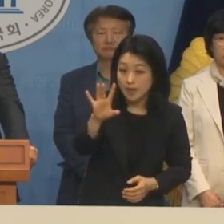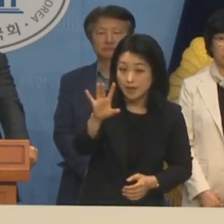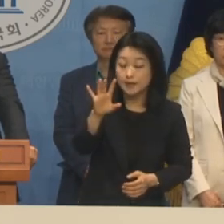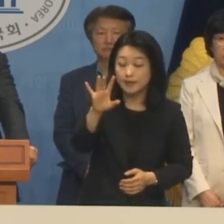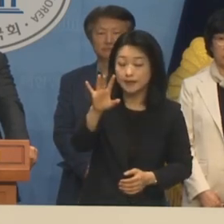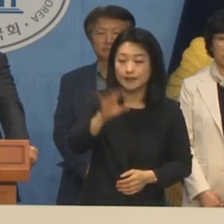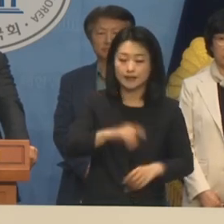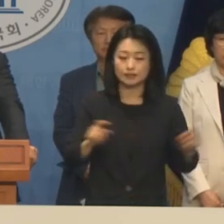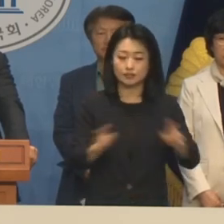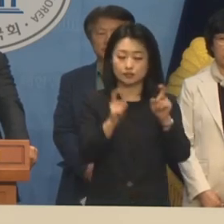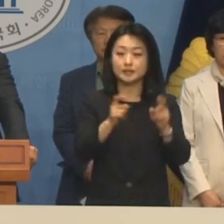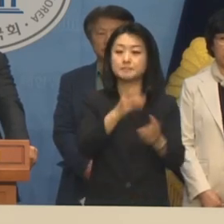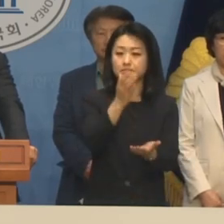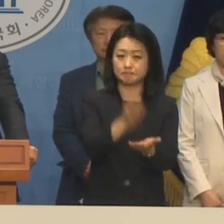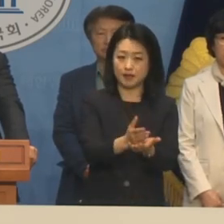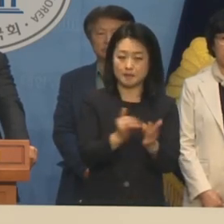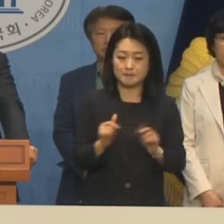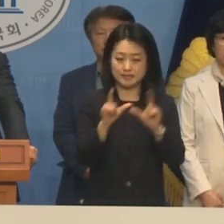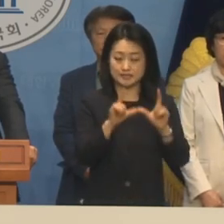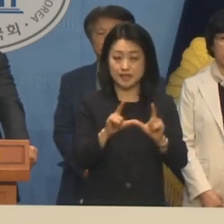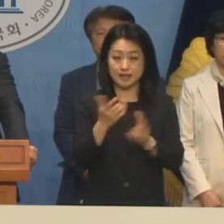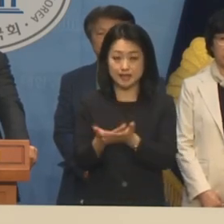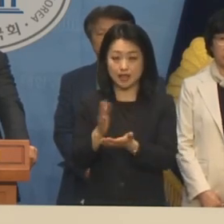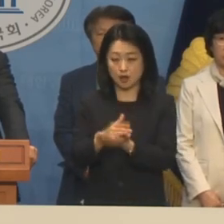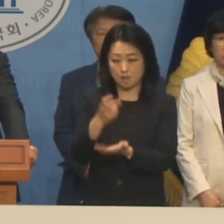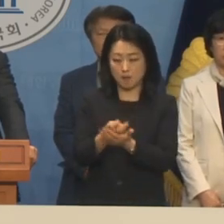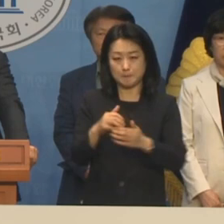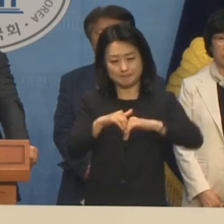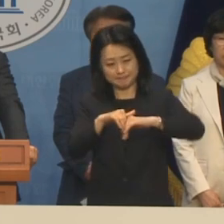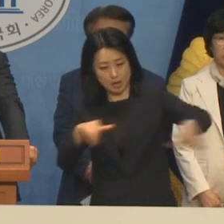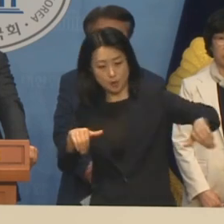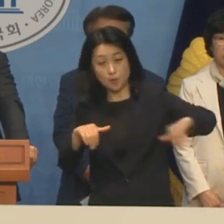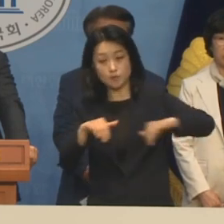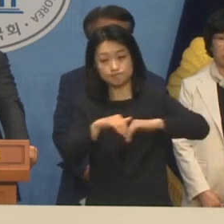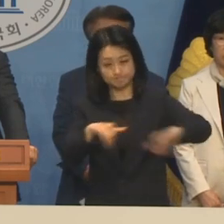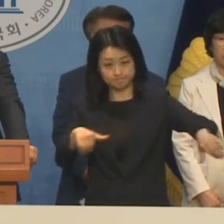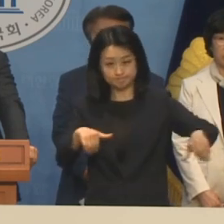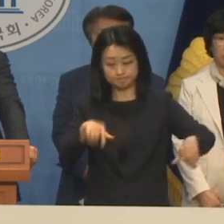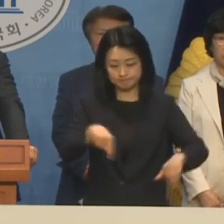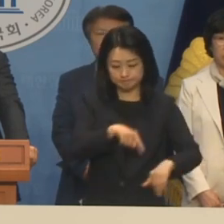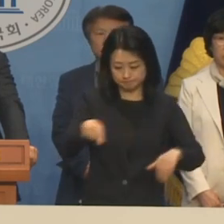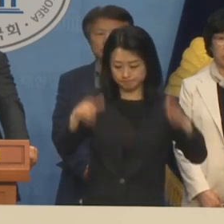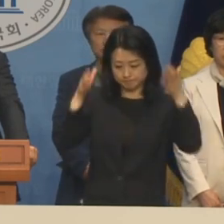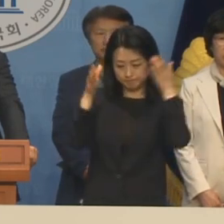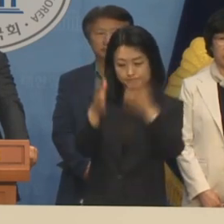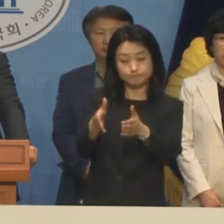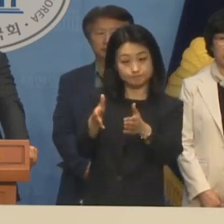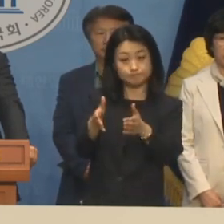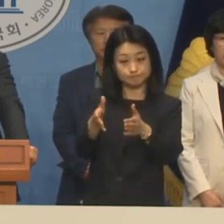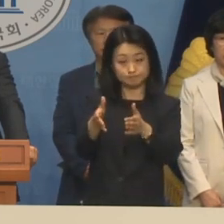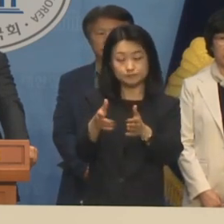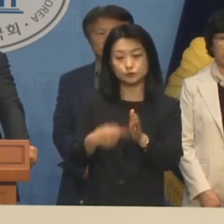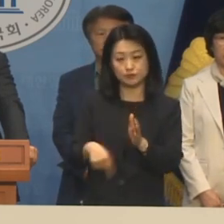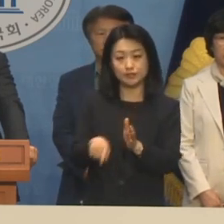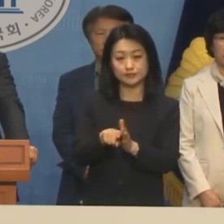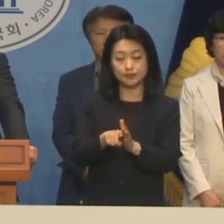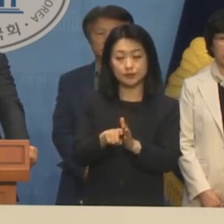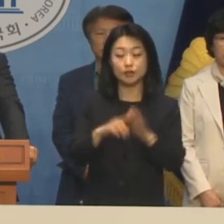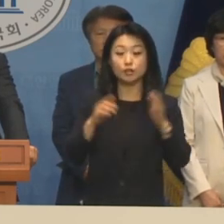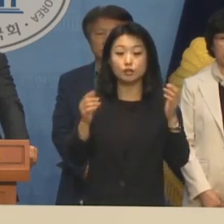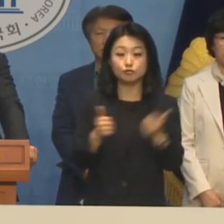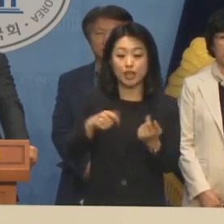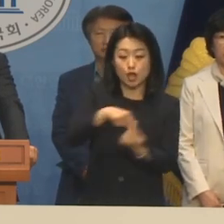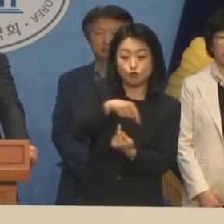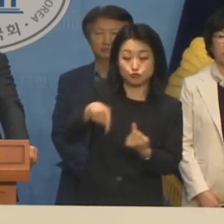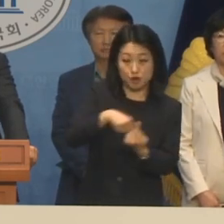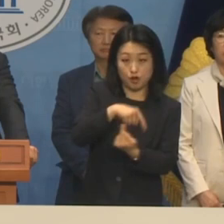그런 정쟁적인 입법과 민생 개혁 입법들이 고르게 균등하게 다뤄질 수 있도록 국회의